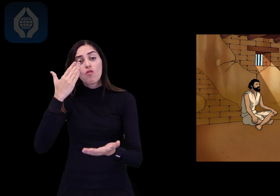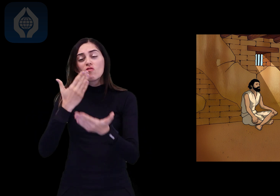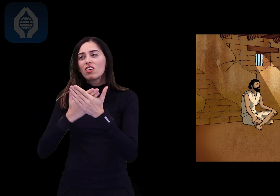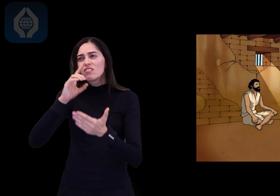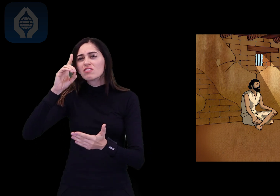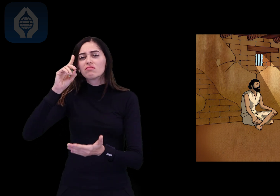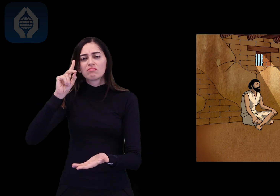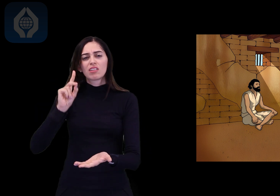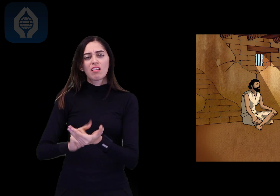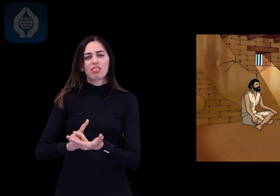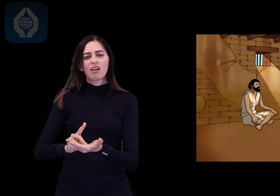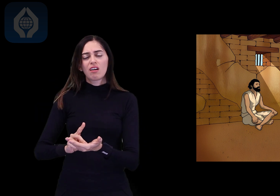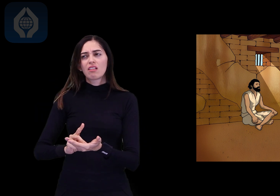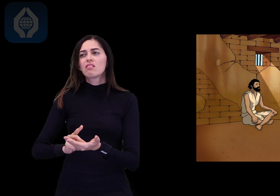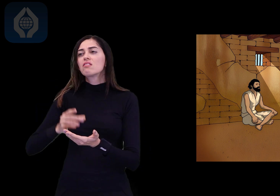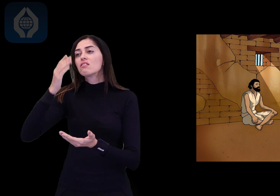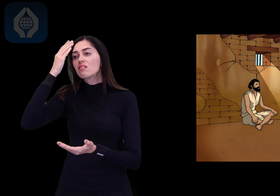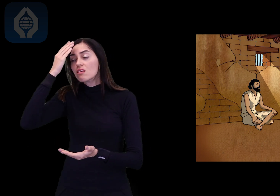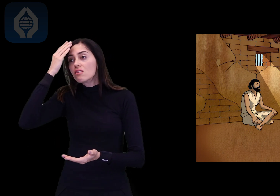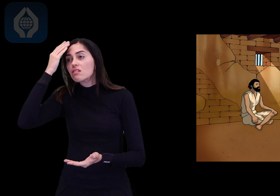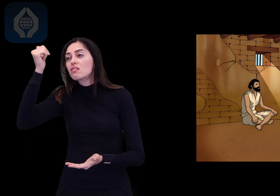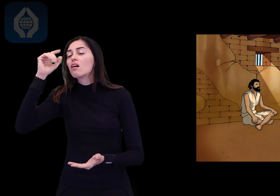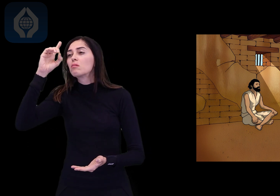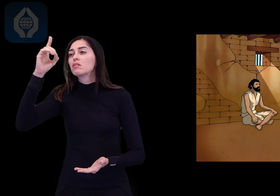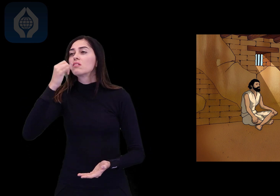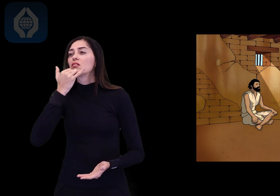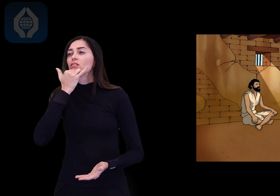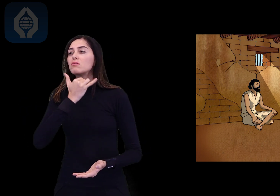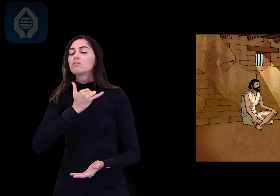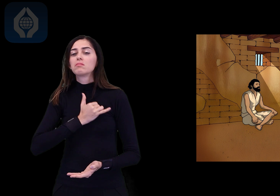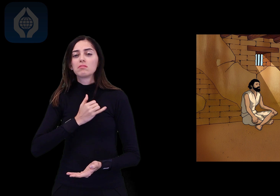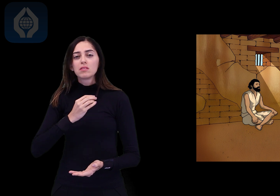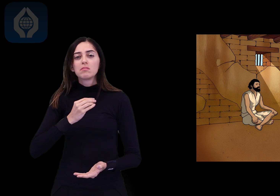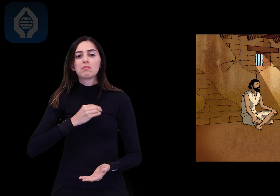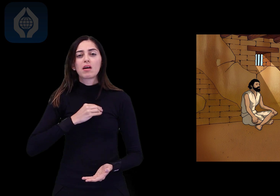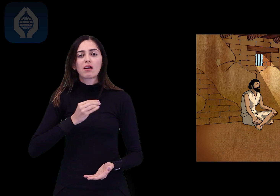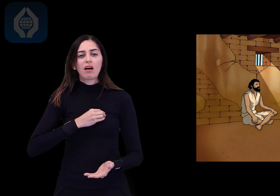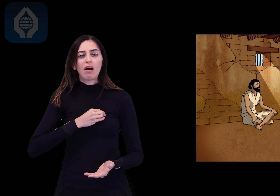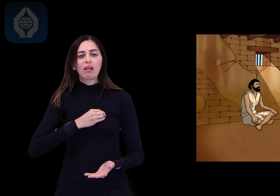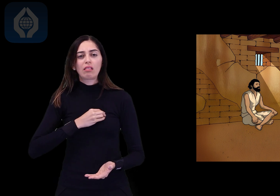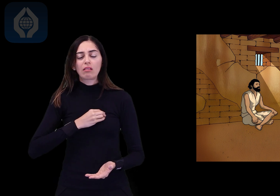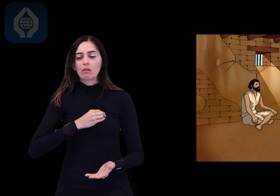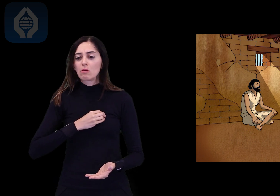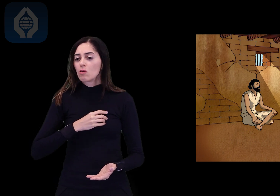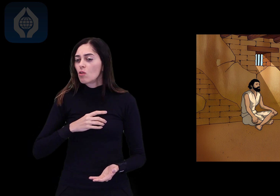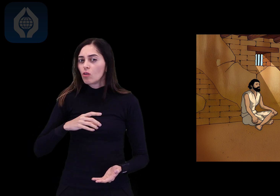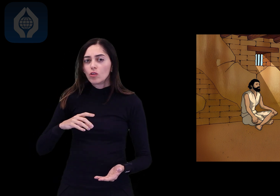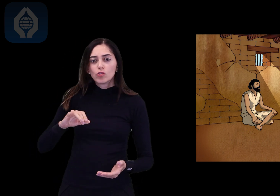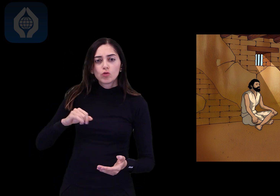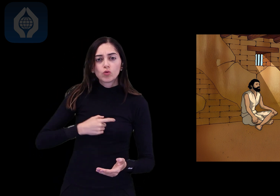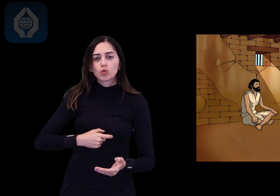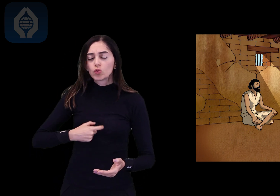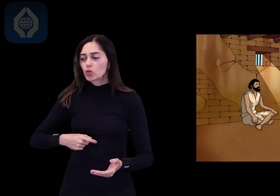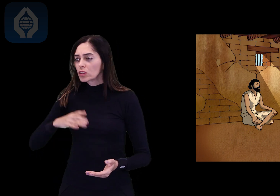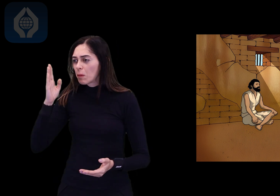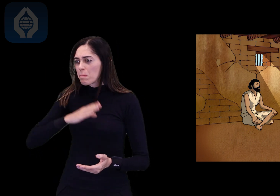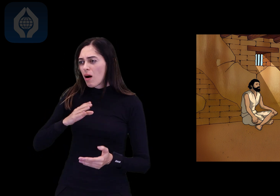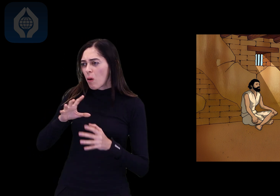Ele sabia que era pecador e que só poderia ser perdoado pela misericórdia de Deus. E confiava nas promessas de Deus,